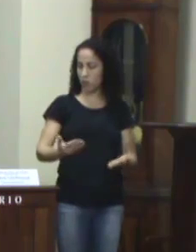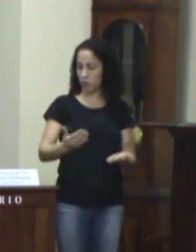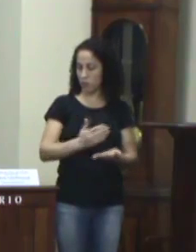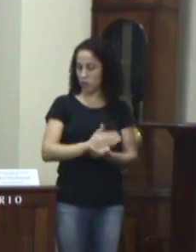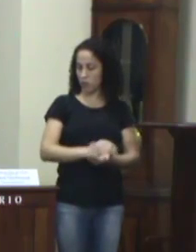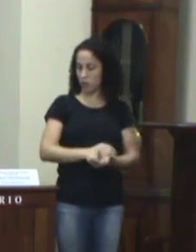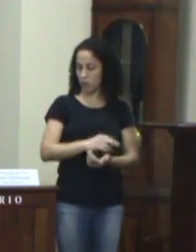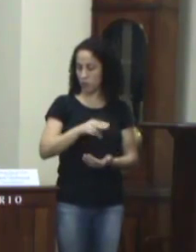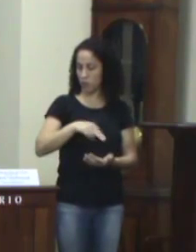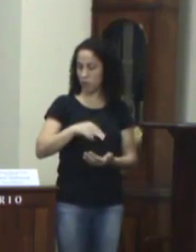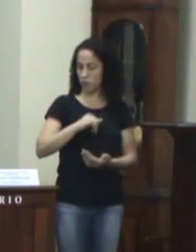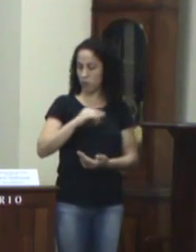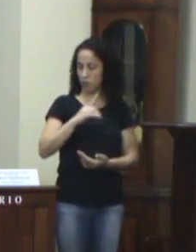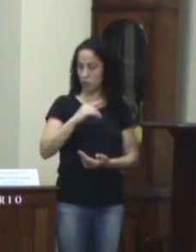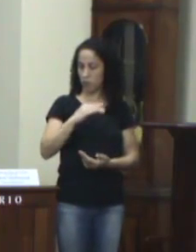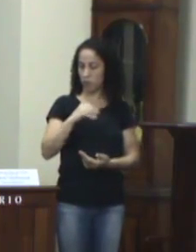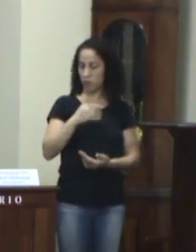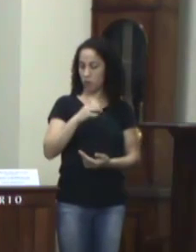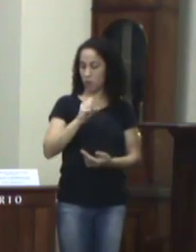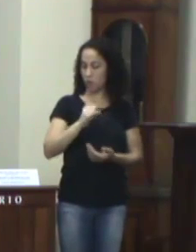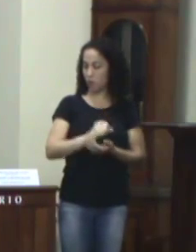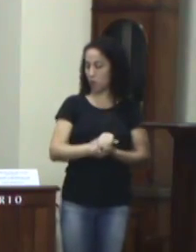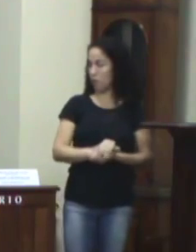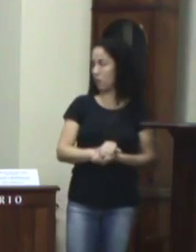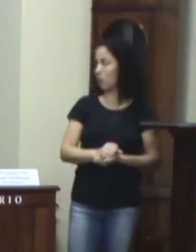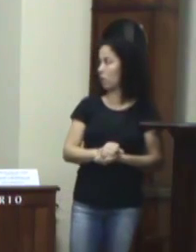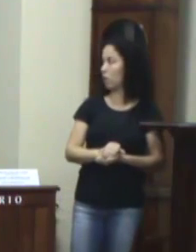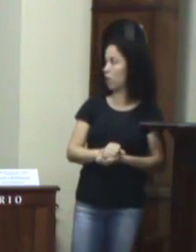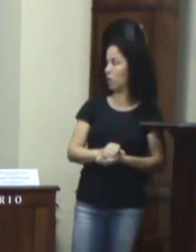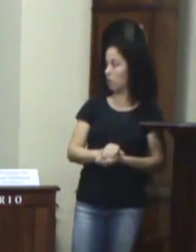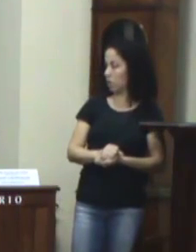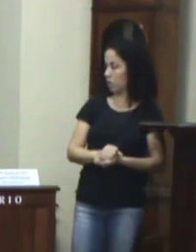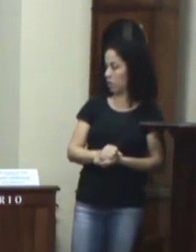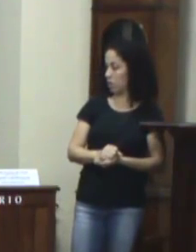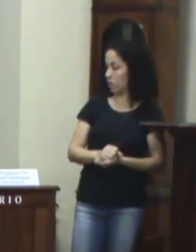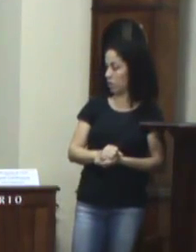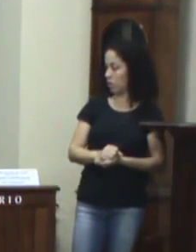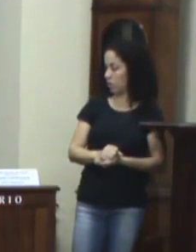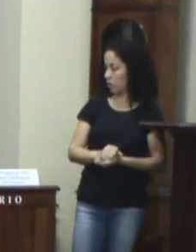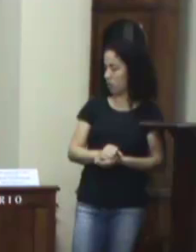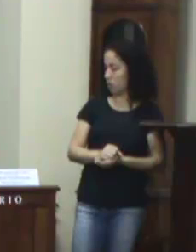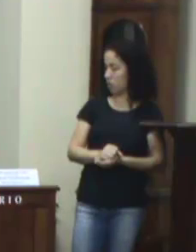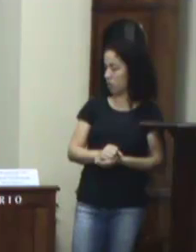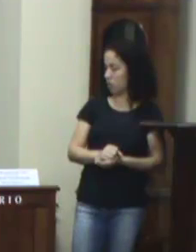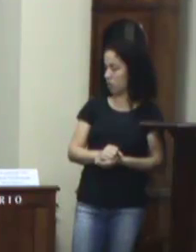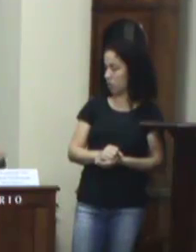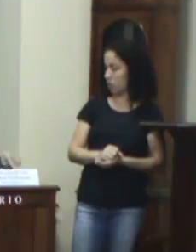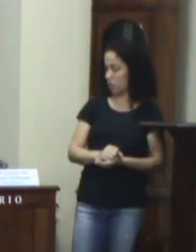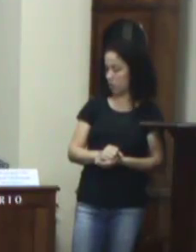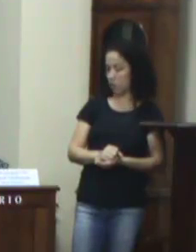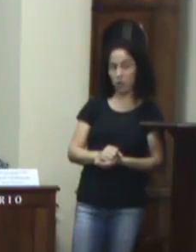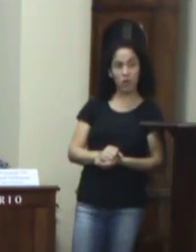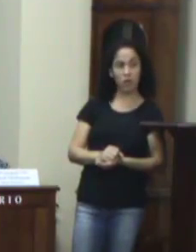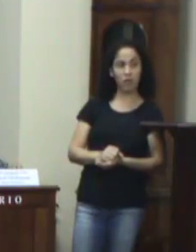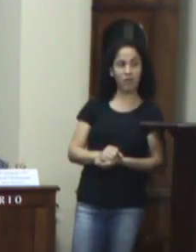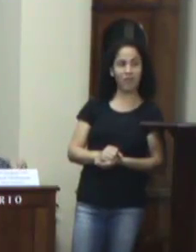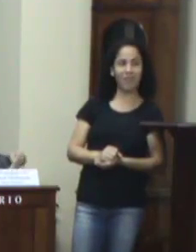Passamos então agora à leitura das indicações. Não, Michel não está aqui. Para ver o mundo dele, por favor.